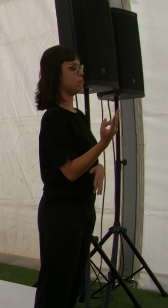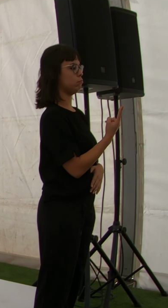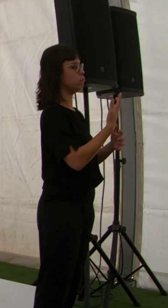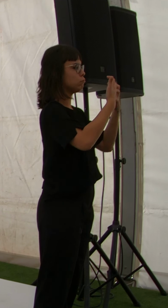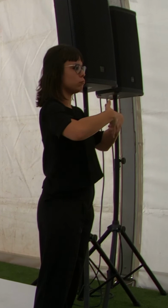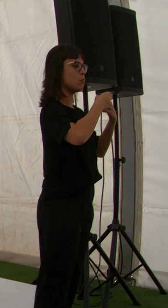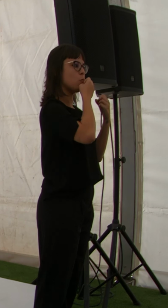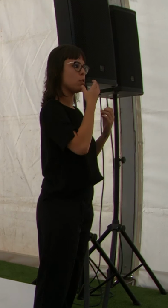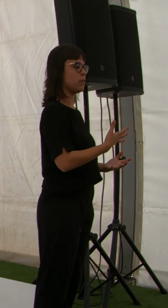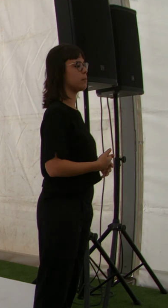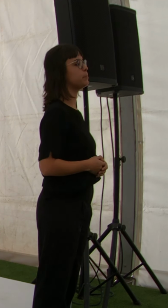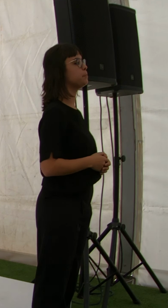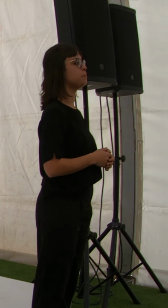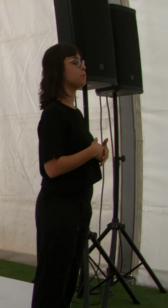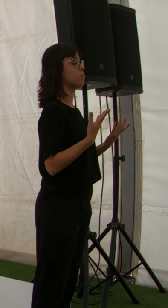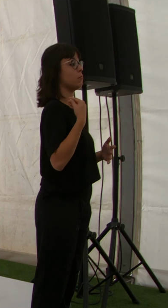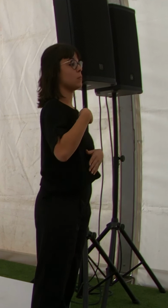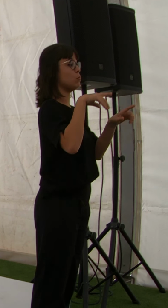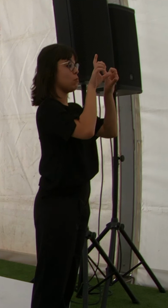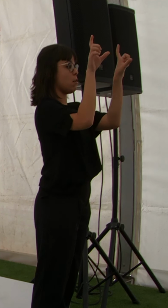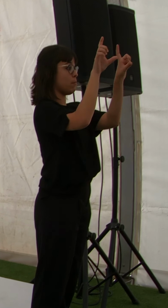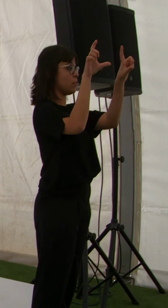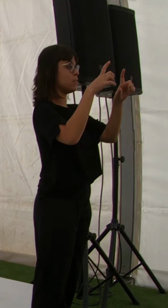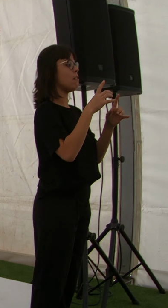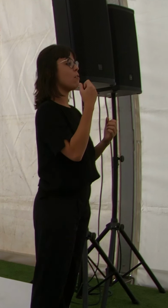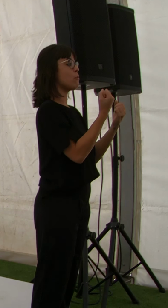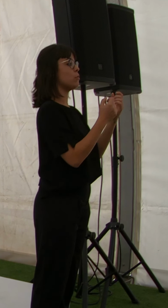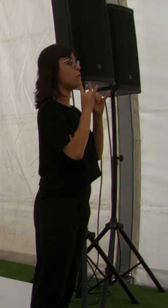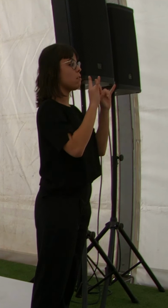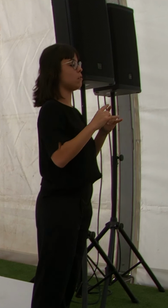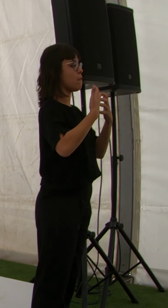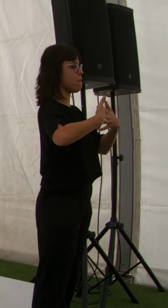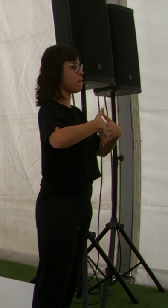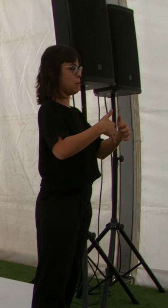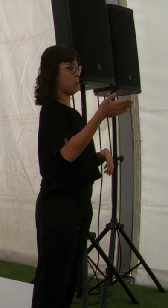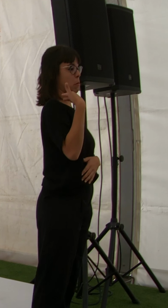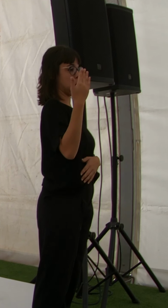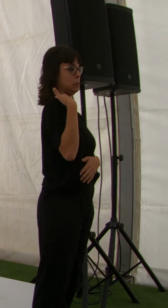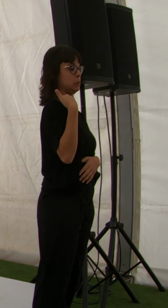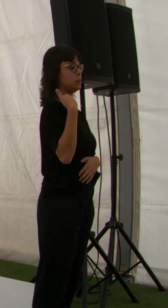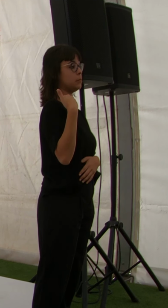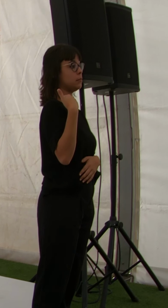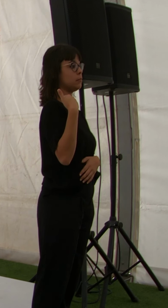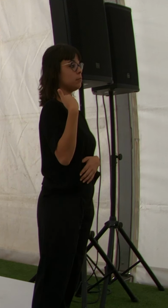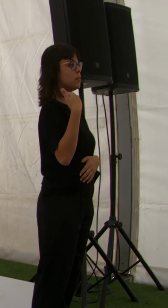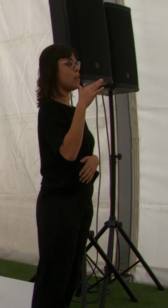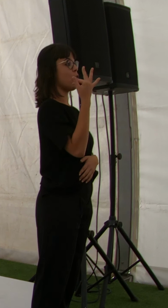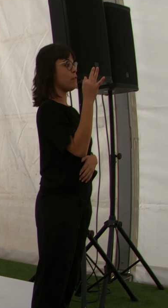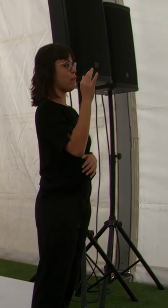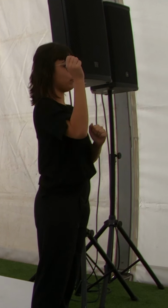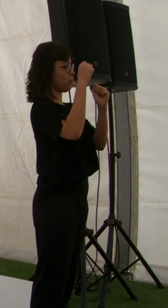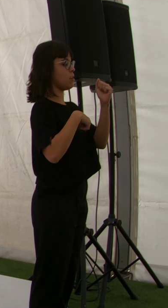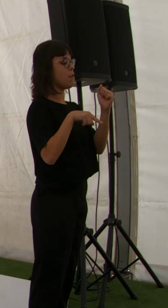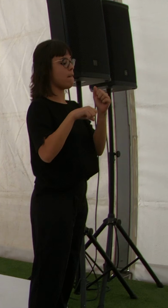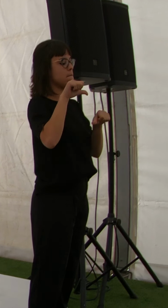Como todos los fabricantes de coches eléctricos, empezó en su día especializado en la química de fosfato de hierro,